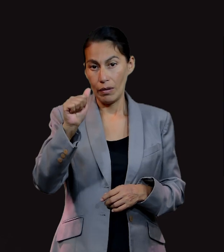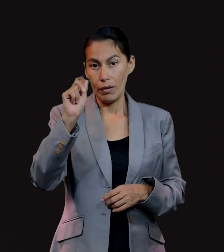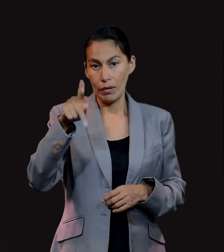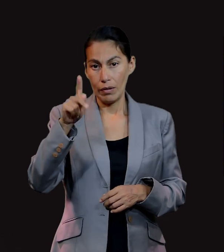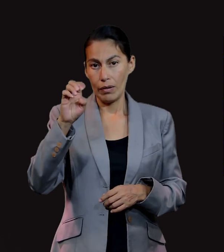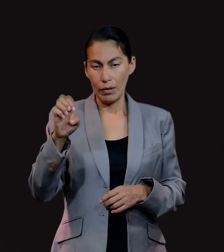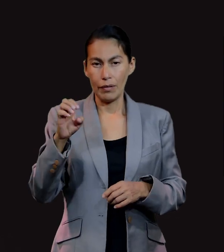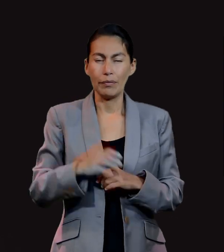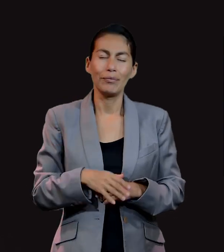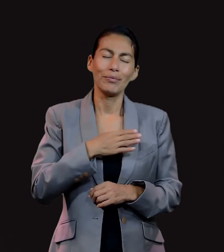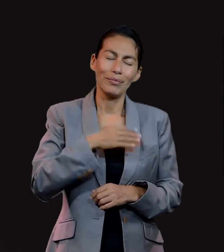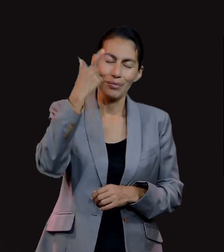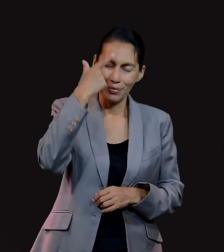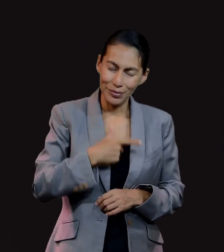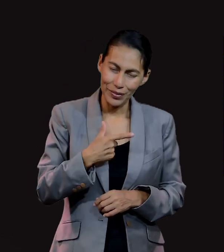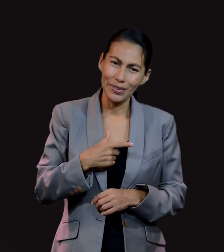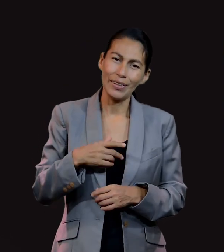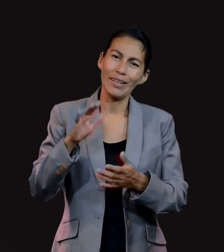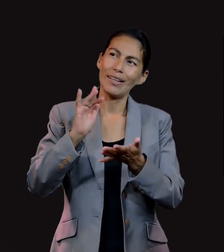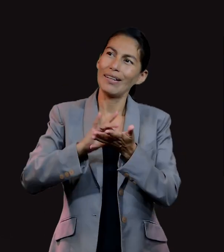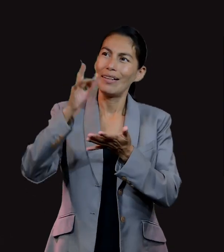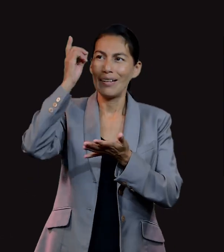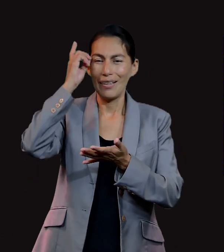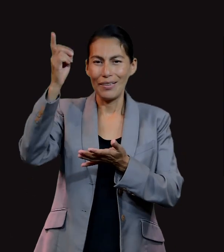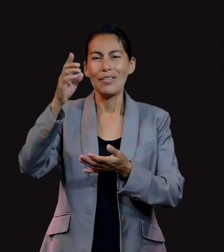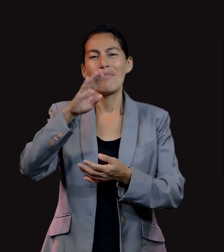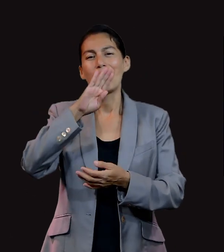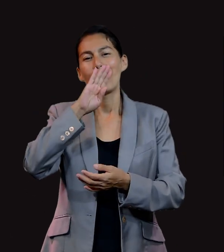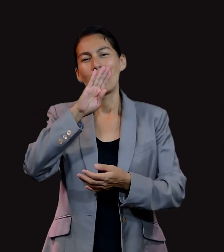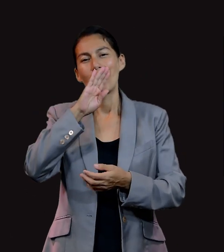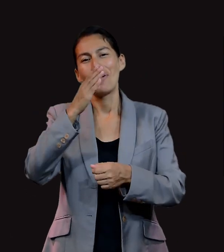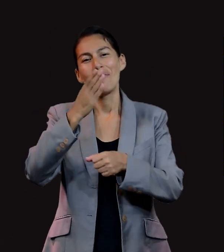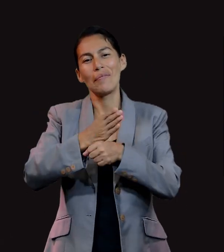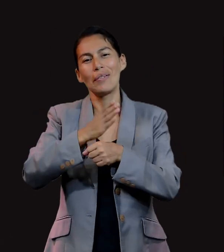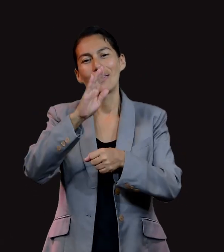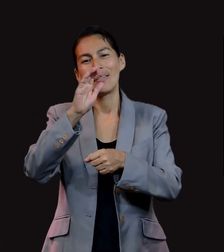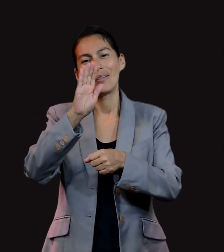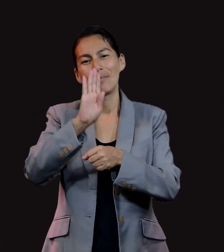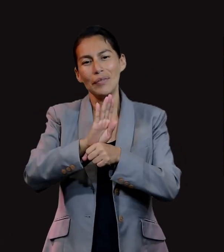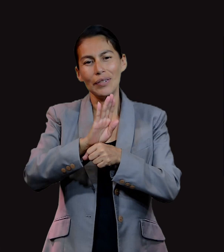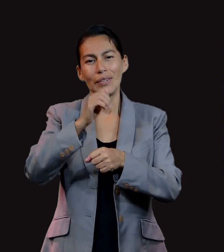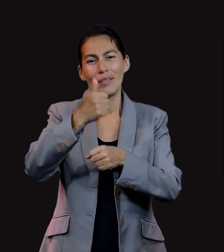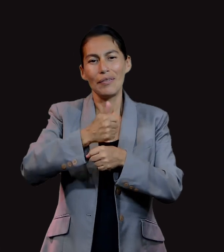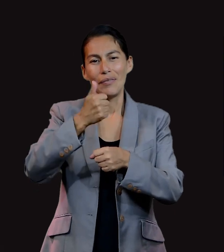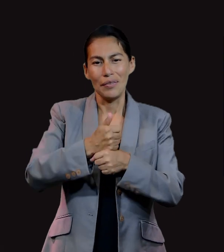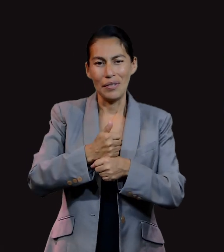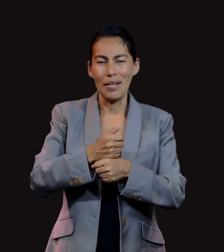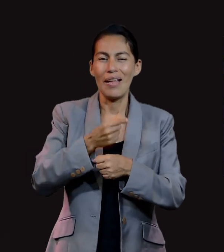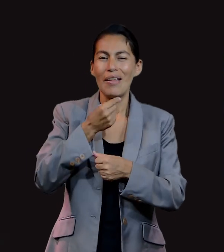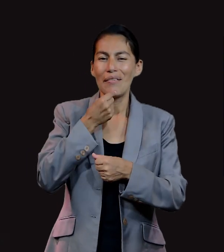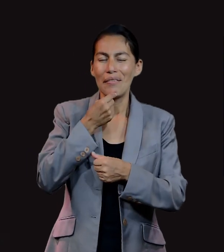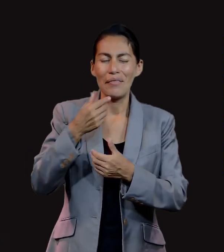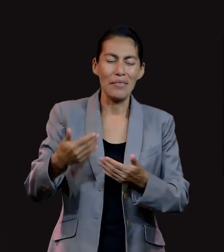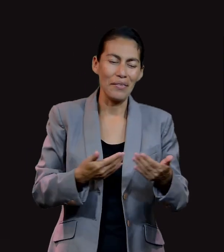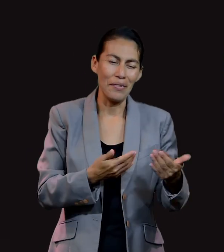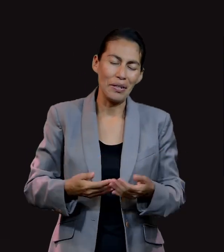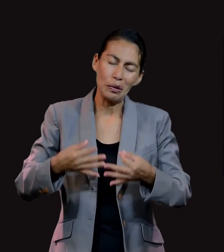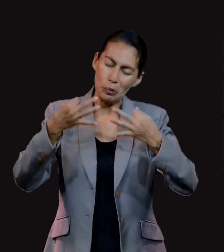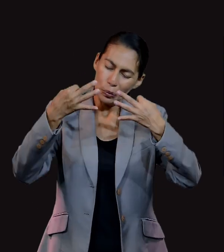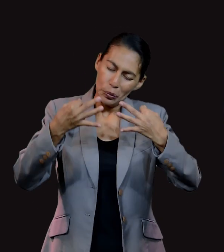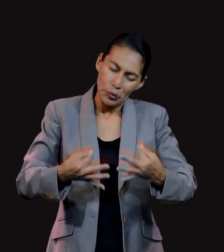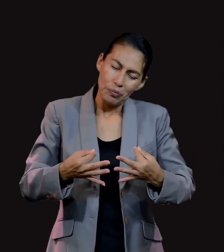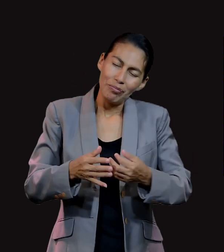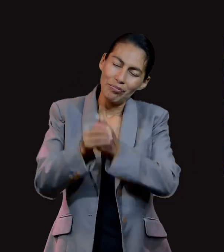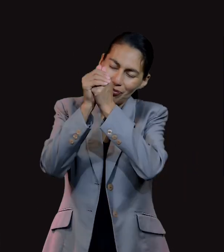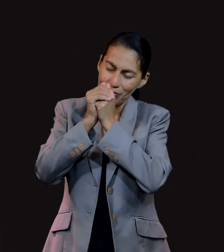nuestra gratitud a Dios Porque mi mamá Ya es mi abuela La bebé Vino bien Alabado